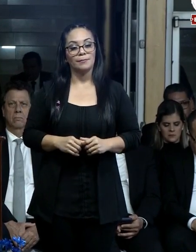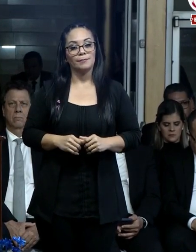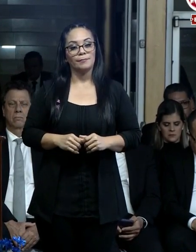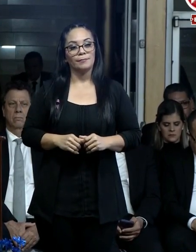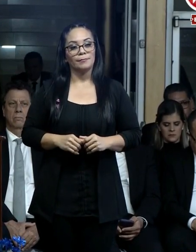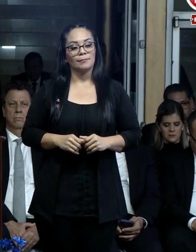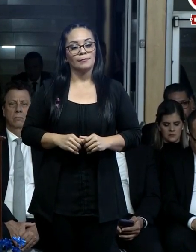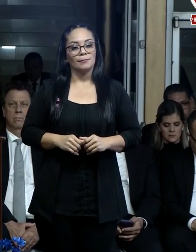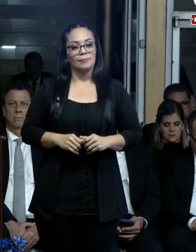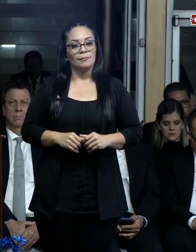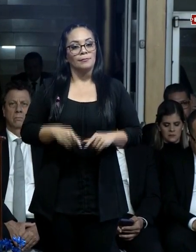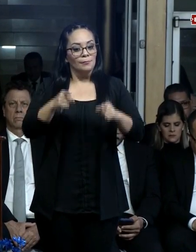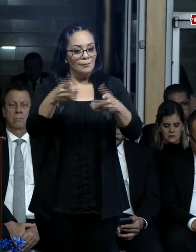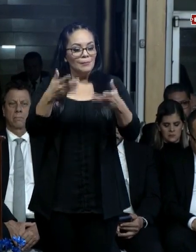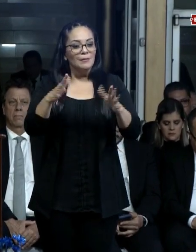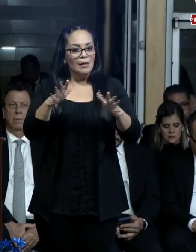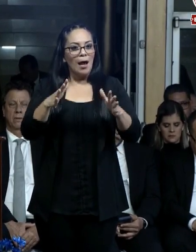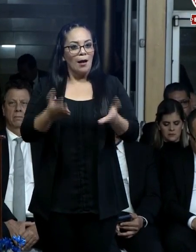Eso ya está dando